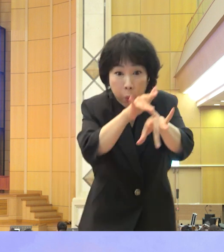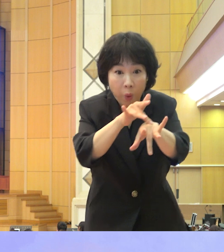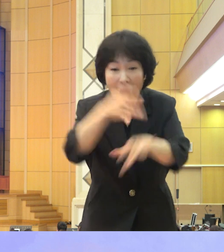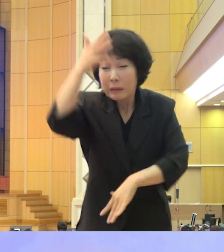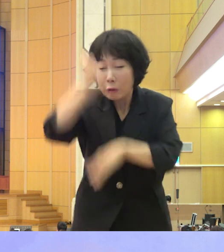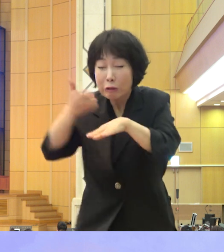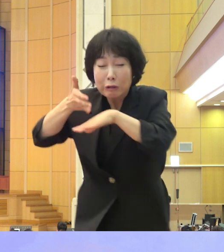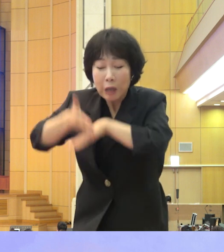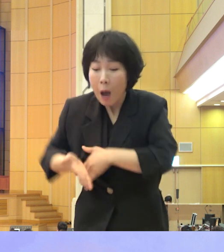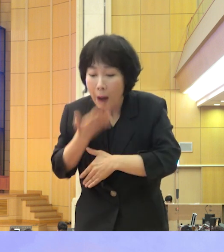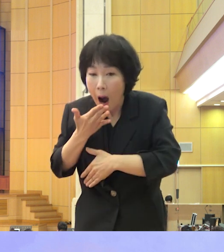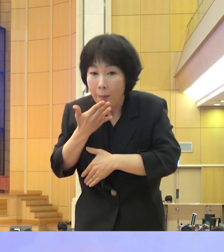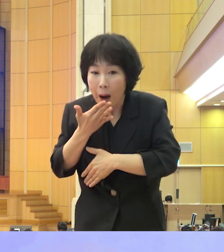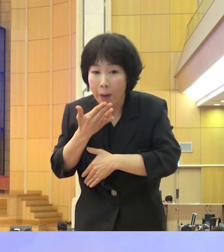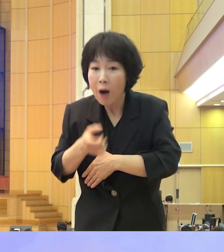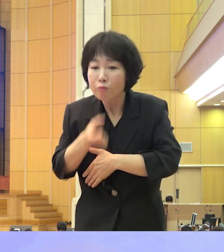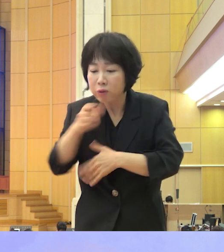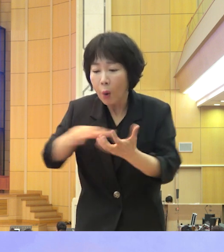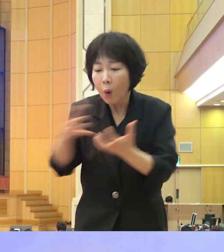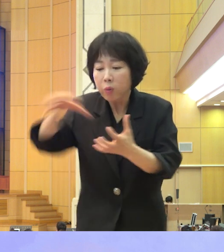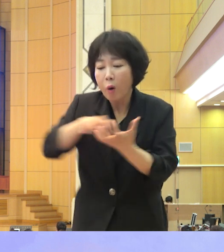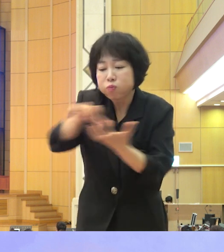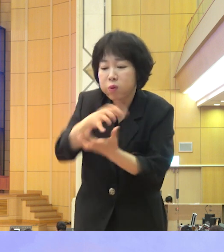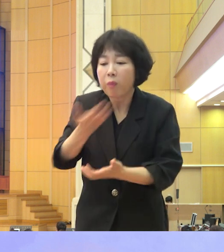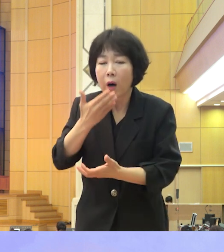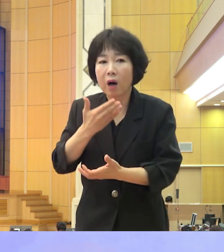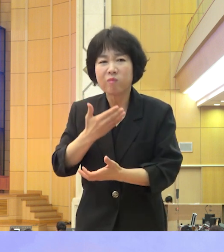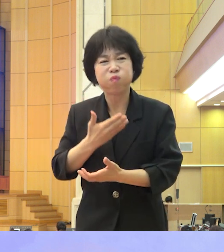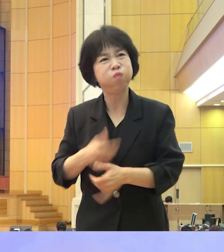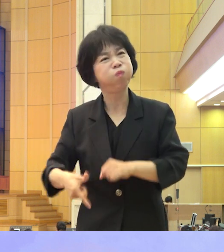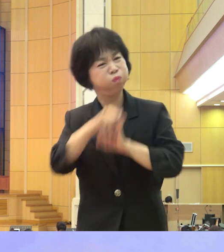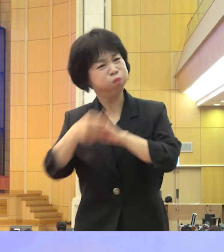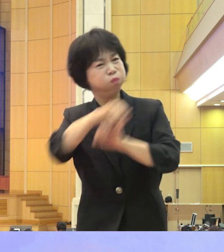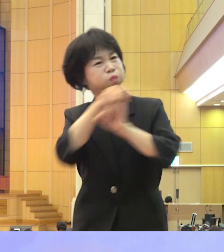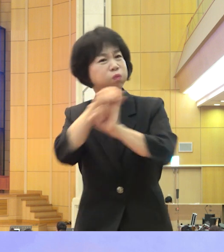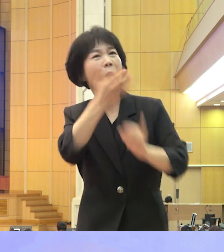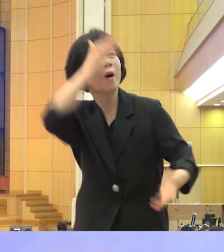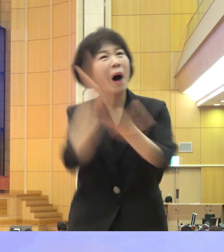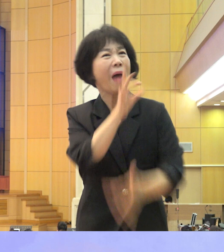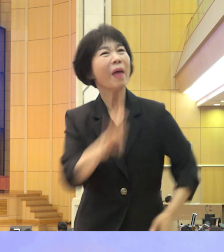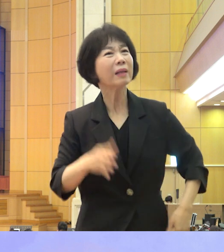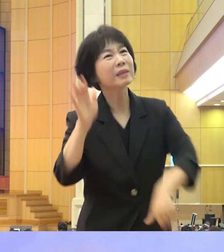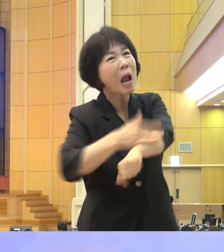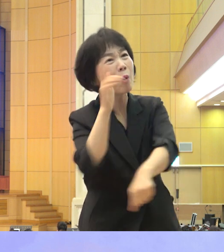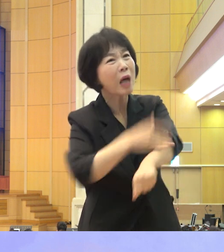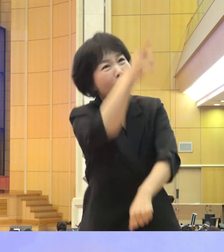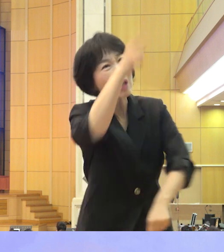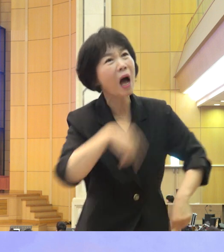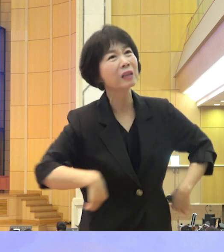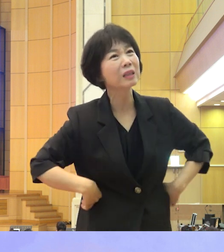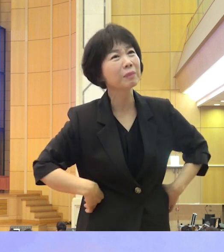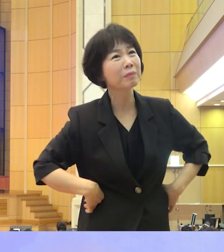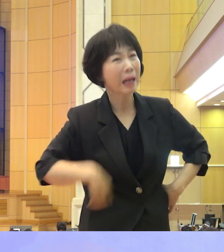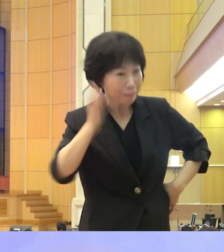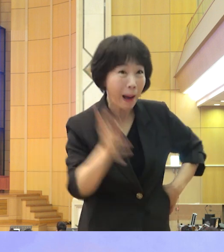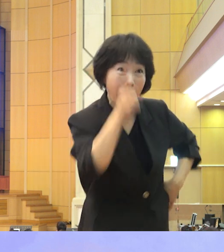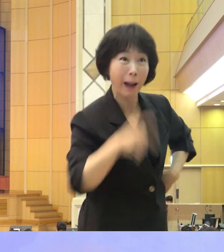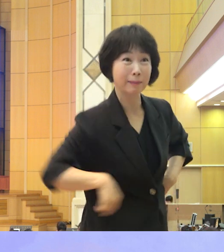나중에 밥만 하고 국하고 먹더라고요. 그런 분도 있더라고요. 그렇게 먹으라는 얘기가